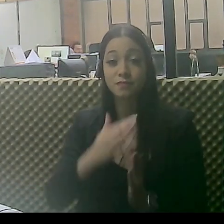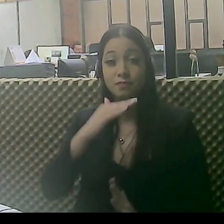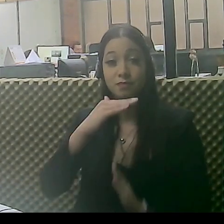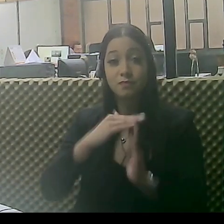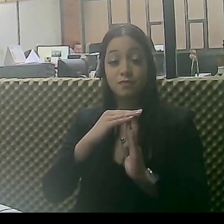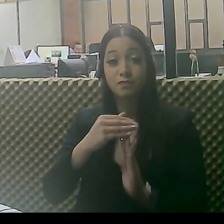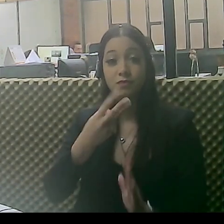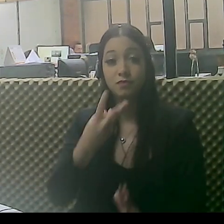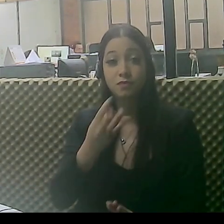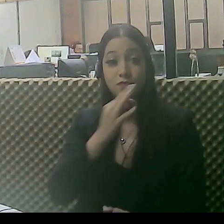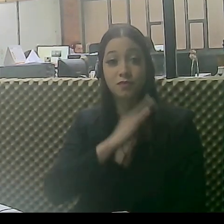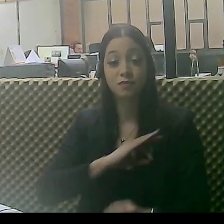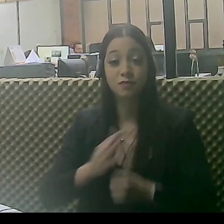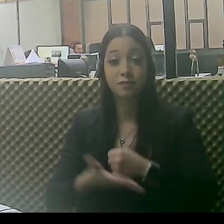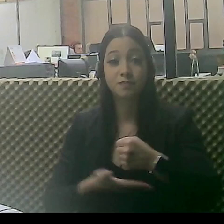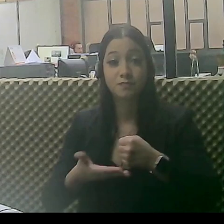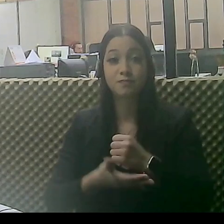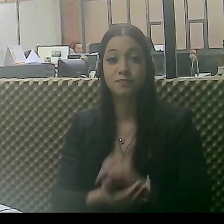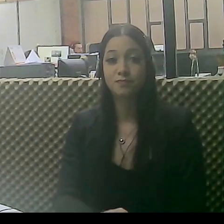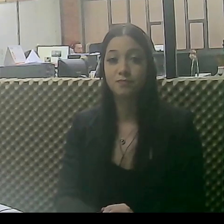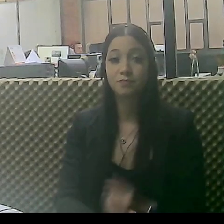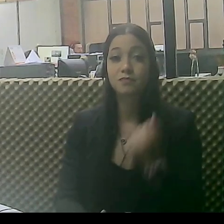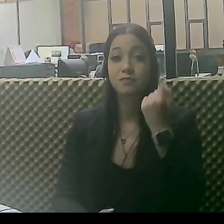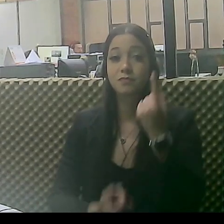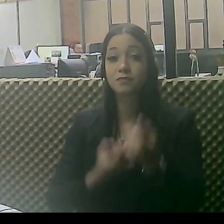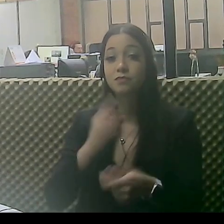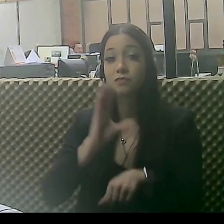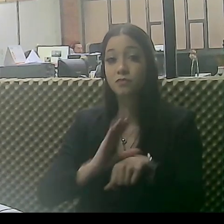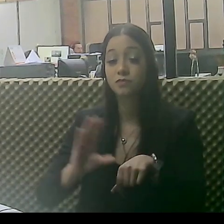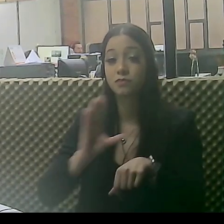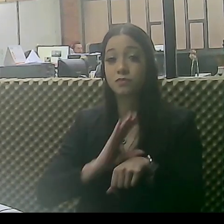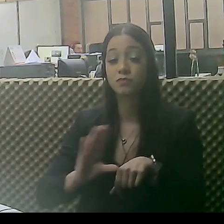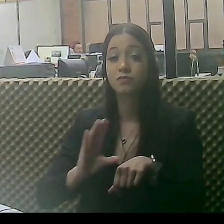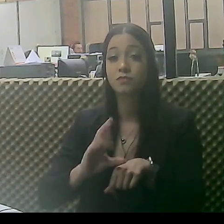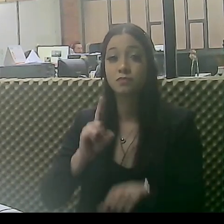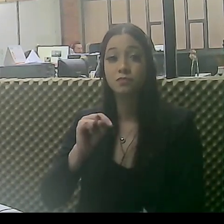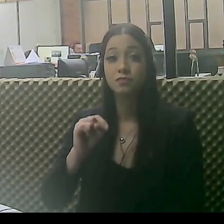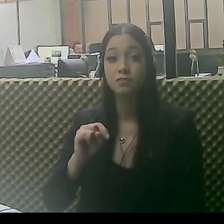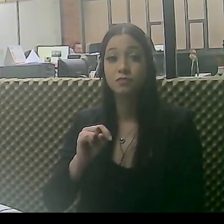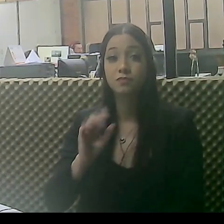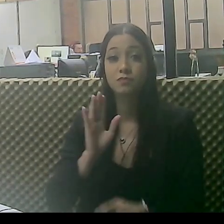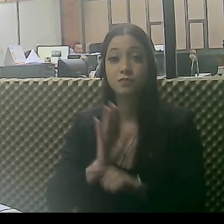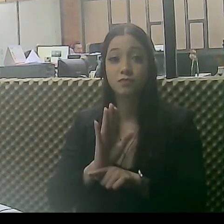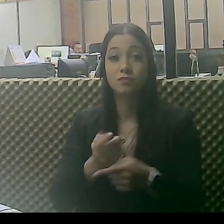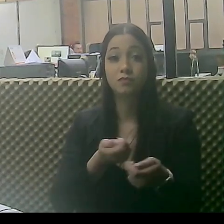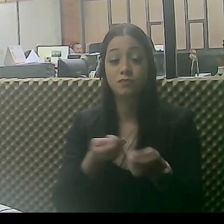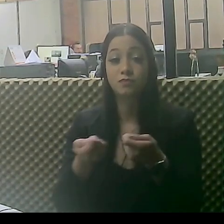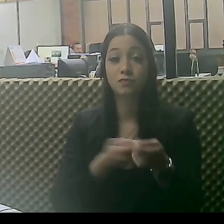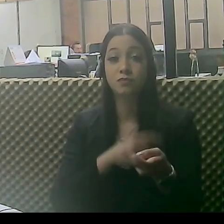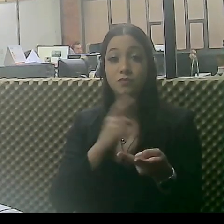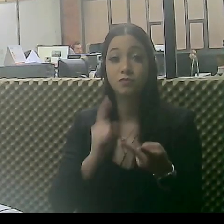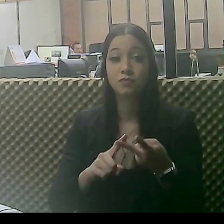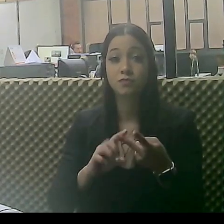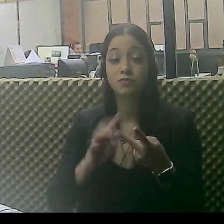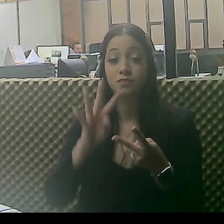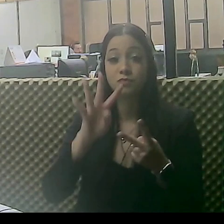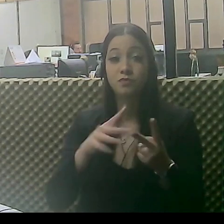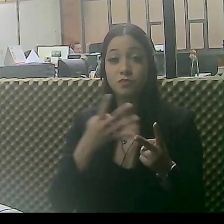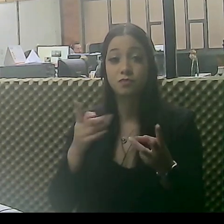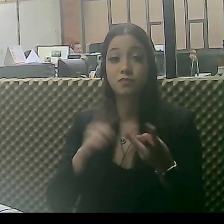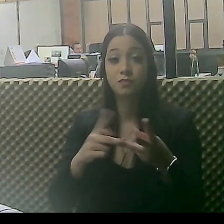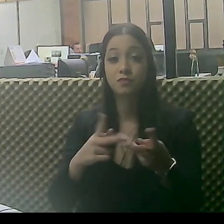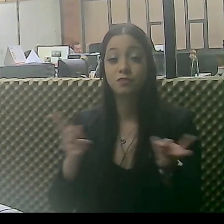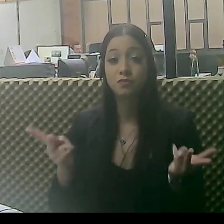máximo, 3 salários mínimos. Alguns dos cursos disponíveis são auxiliar administrativo, Excel,